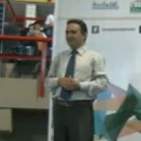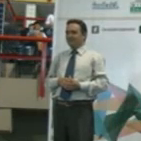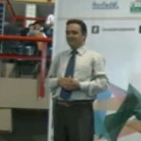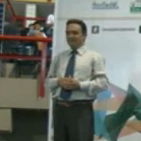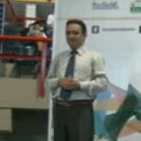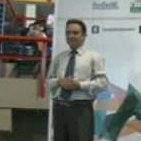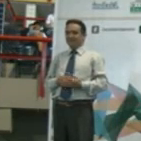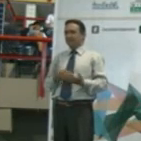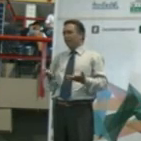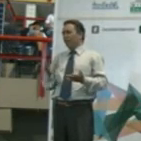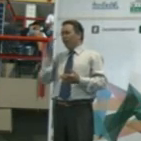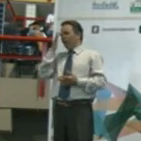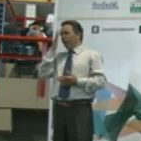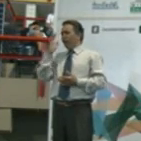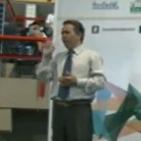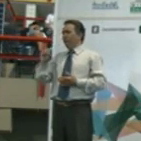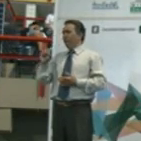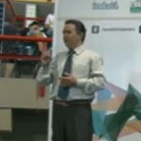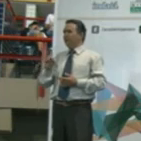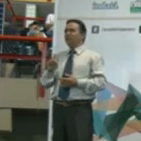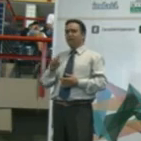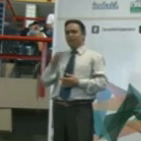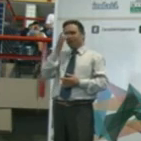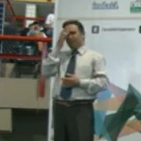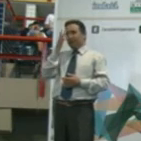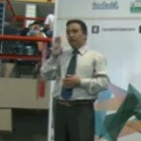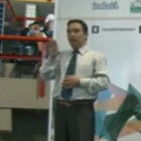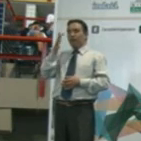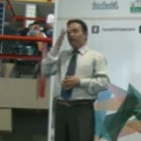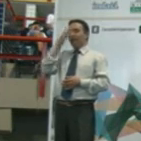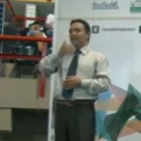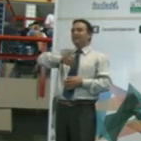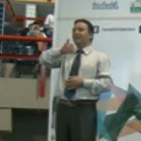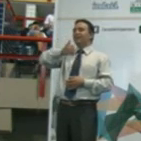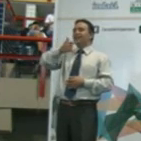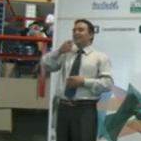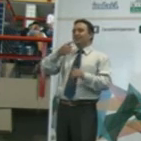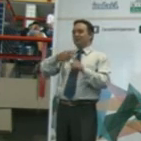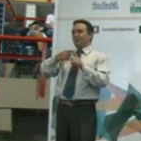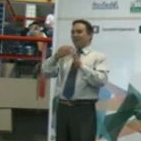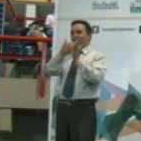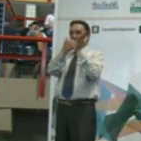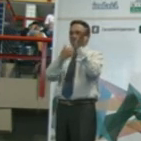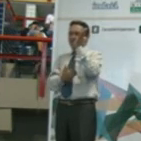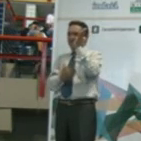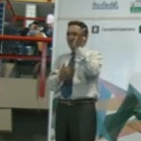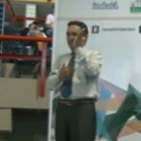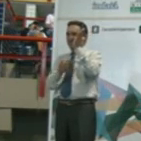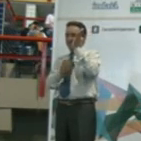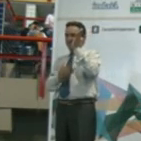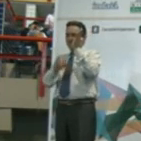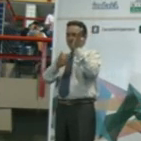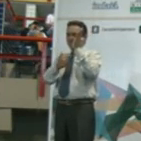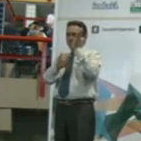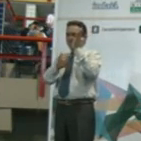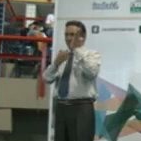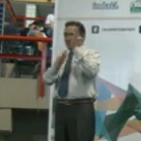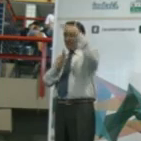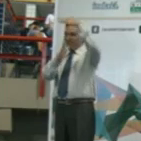seguinte, Alexandre, é muito fácil. Ah, mas é muito fácil dizer a primeira, porque é a menor. A segunda,